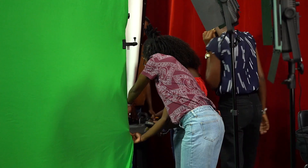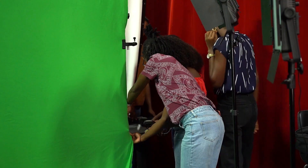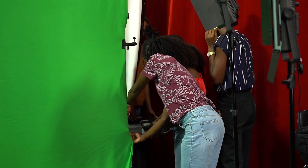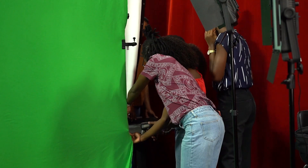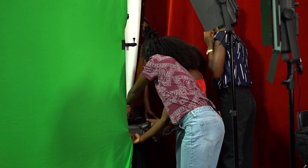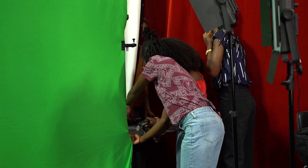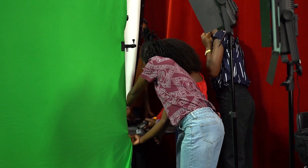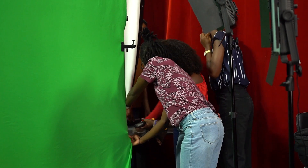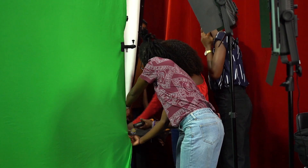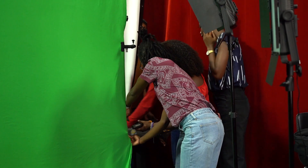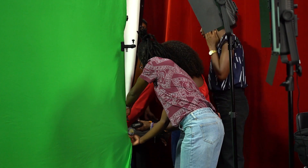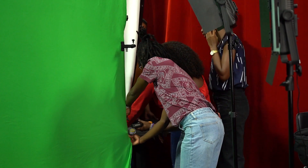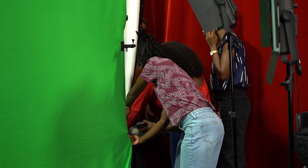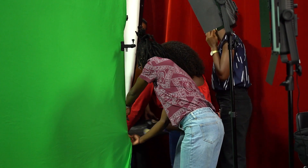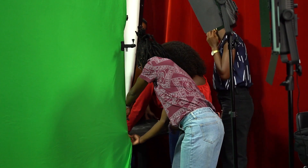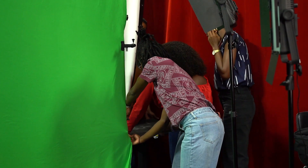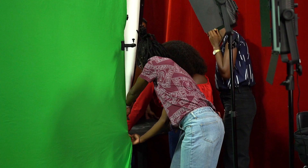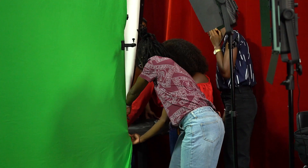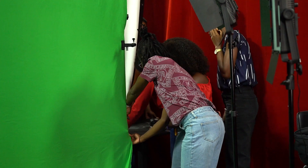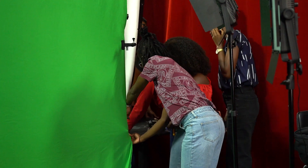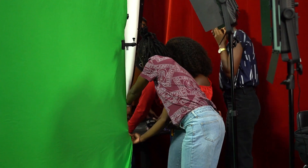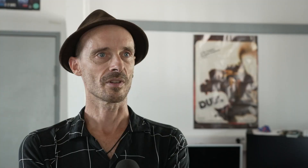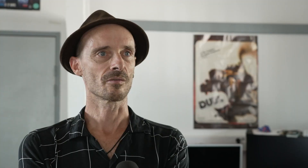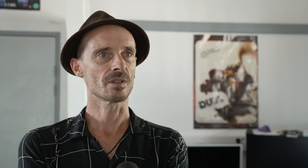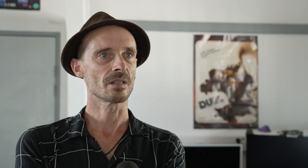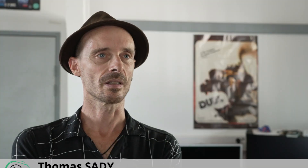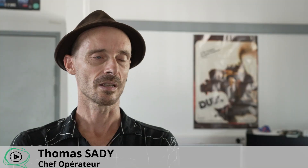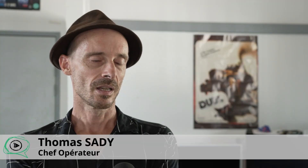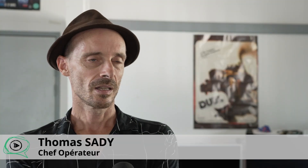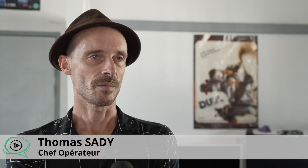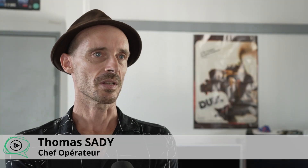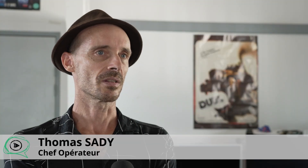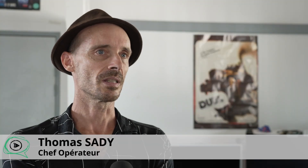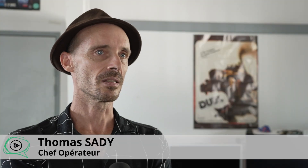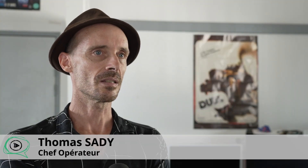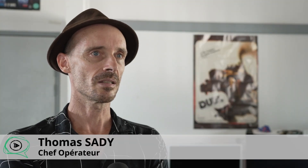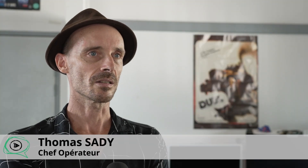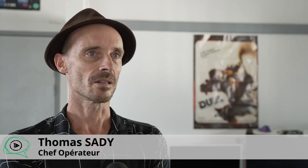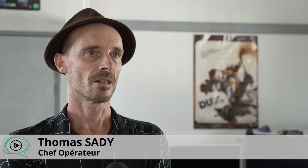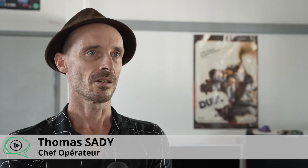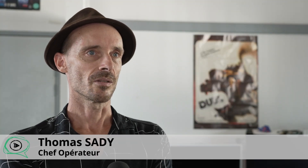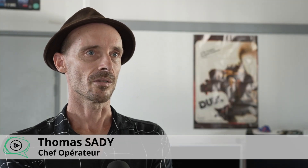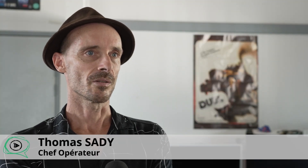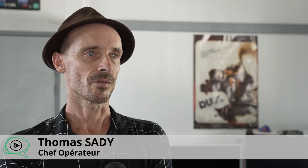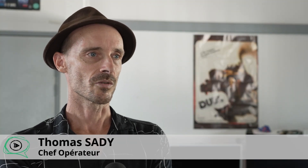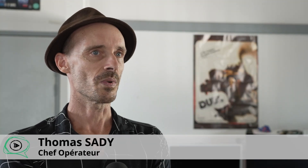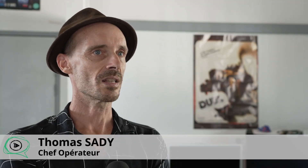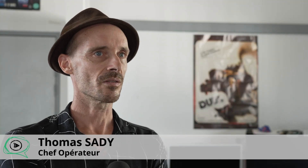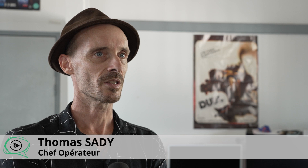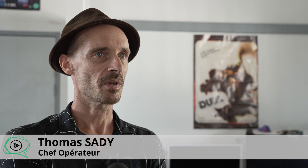film. Donc, d'ailleurs, c'était un peu un casse-tête parce qu'il fallait aussi que les personnes qui signent se placent dans l'espace